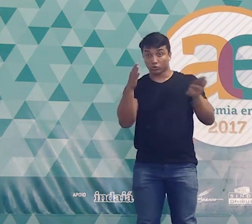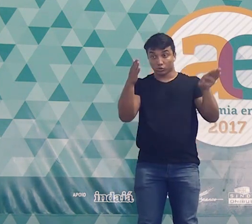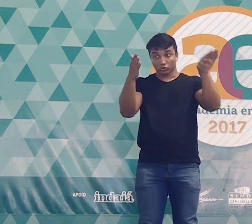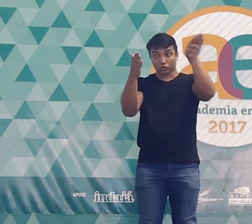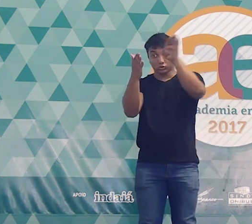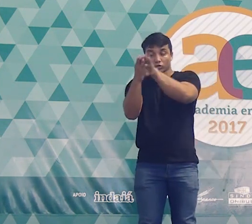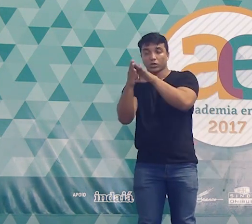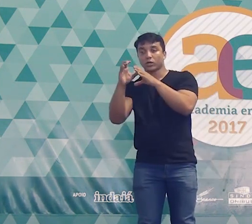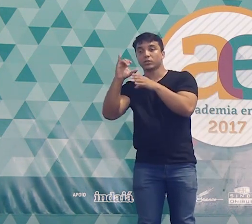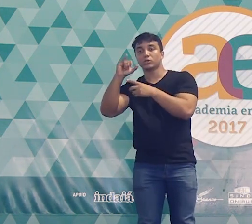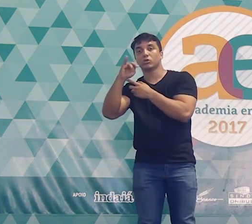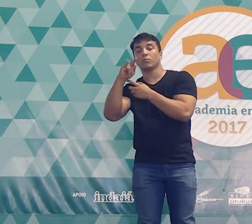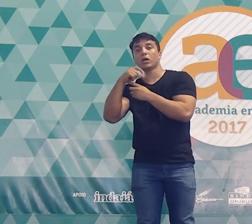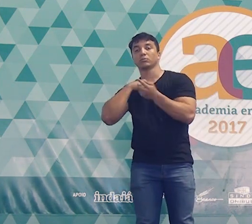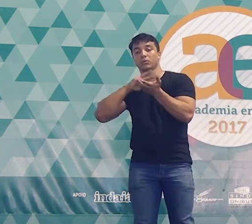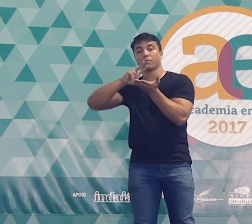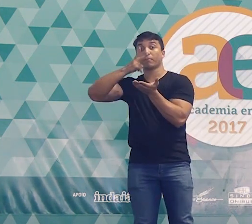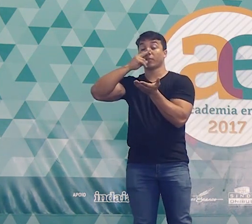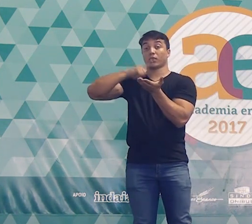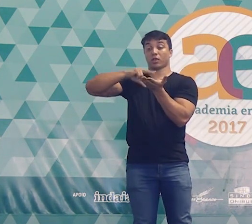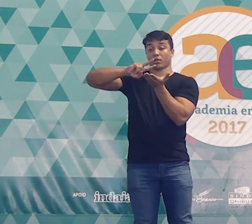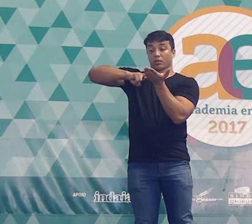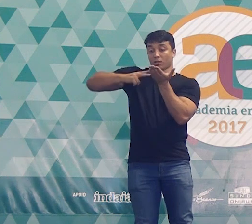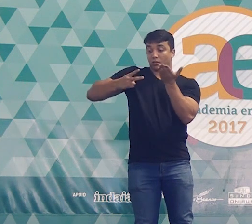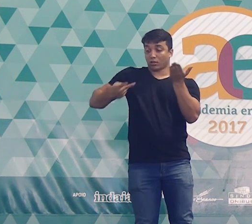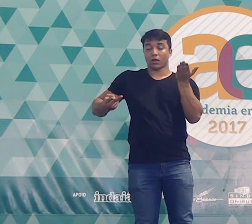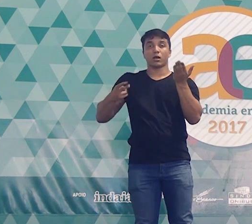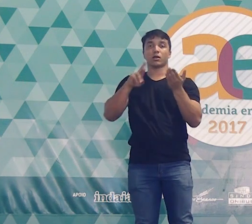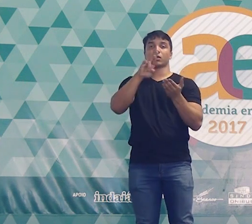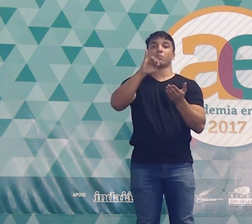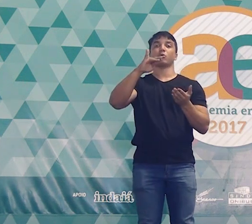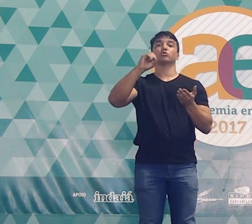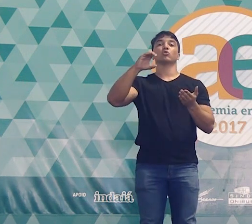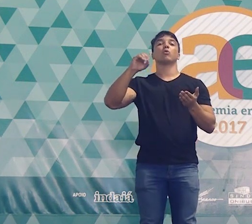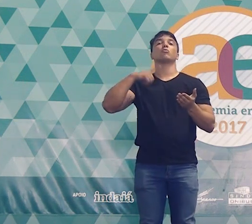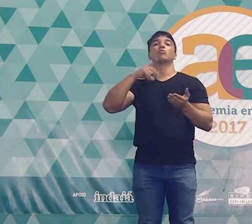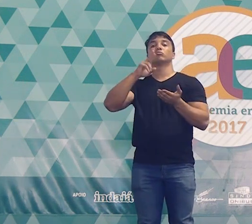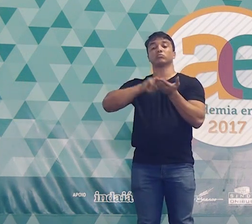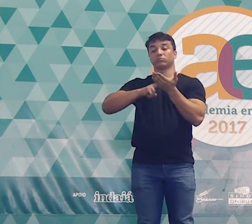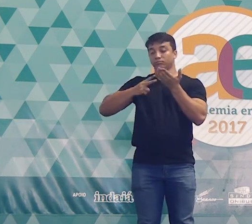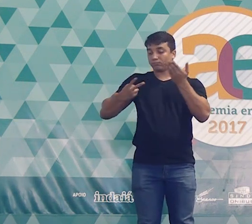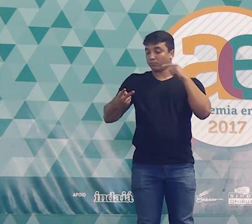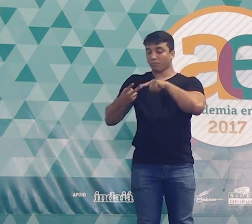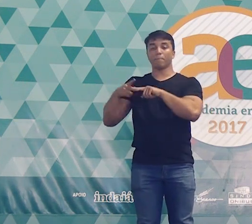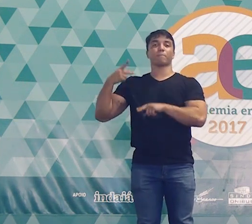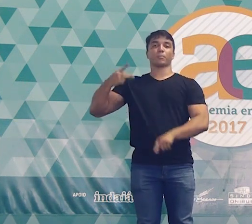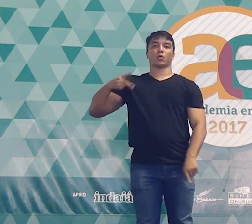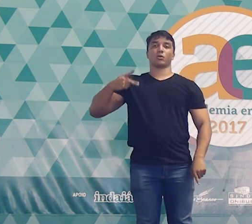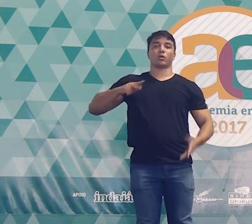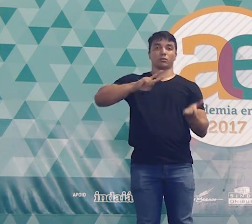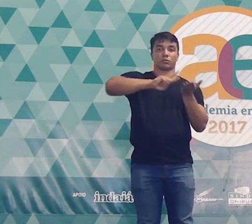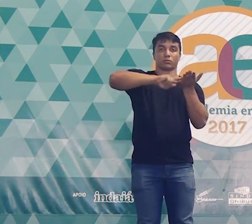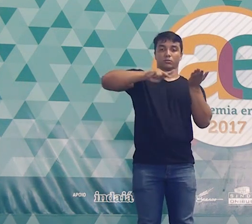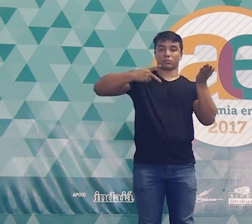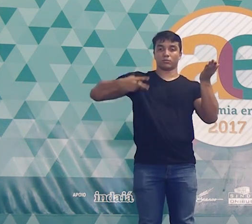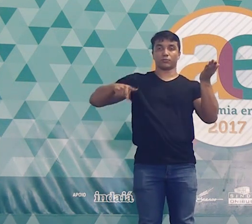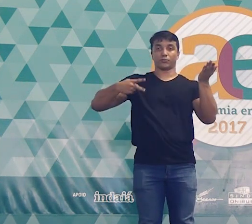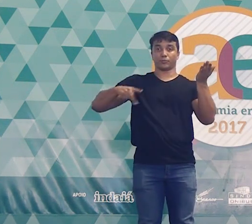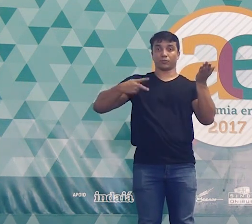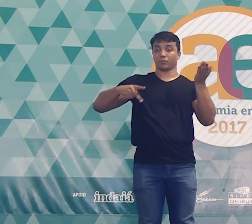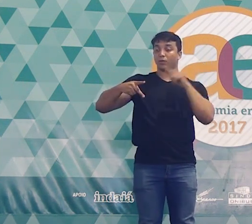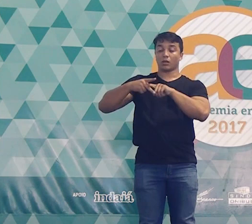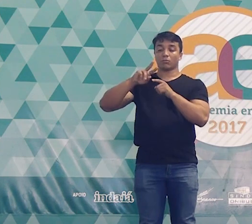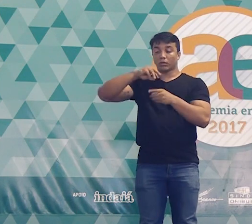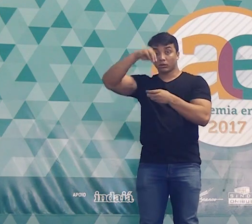no citoplasma, vai ser traduzido pelo ribossomo, formando uma proteína. Então, enquanto a